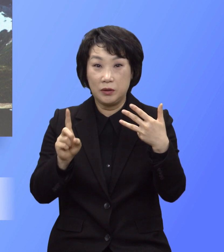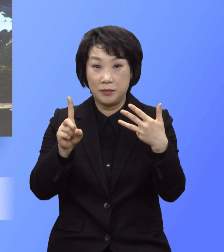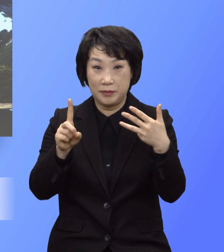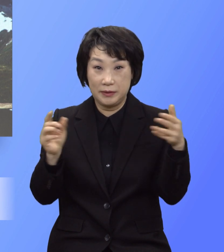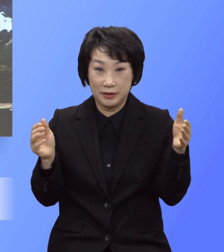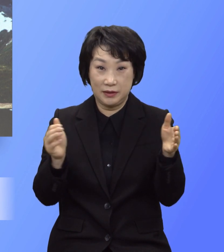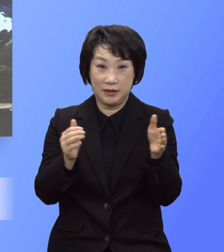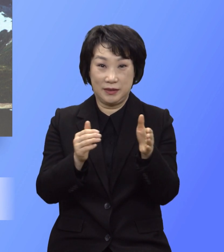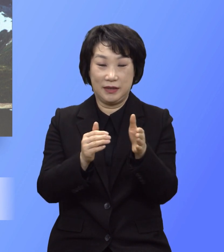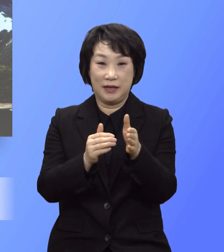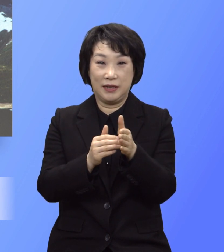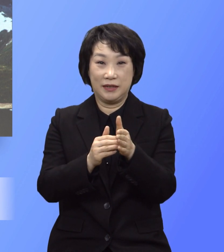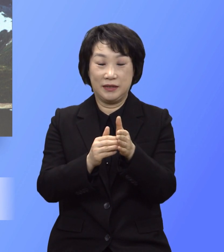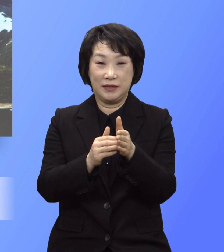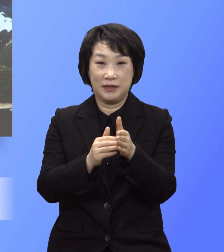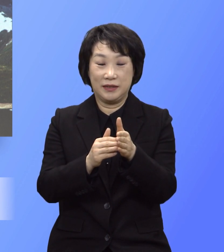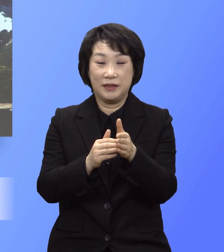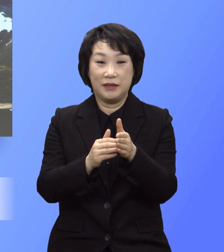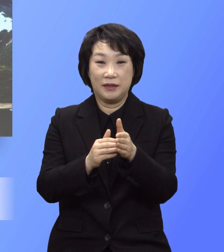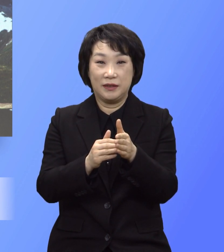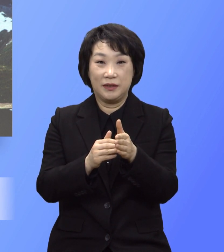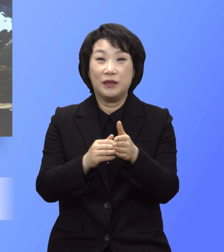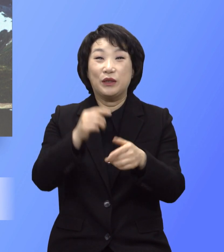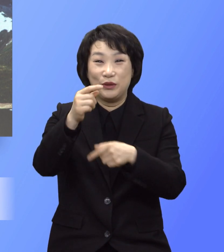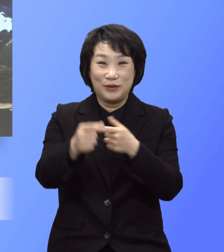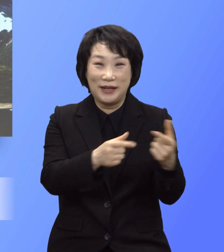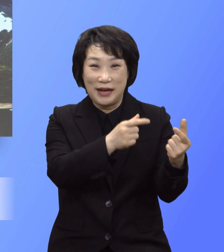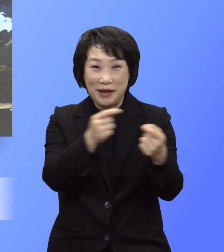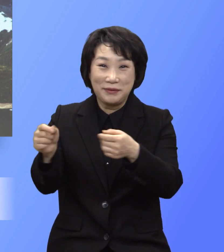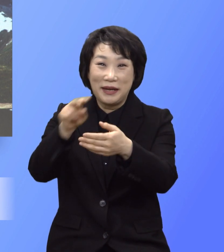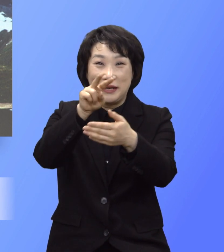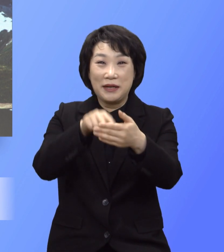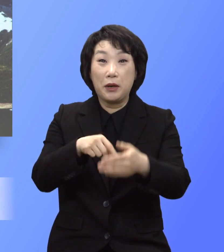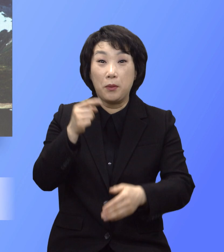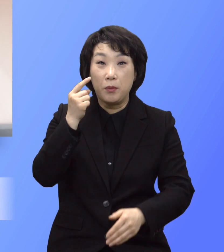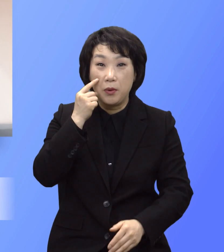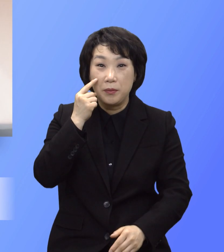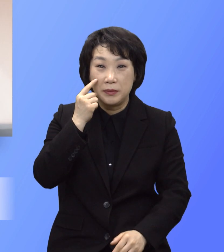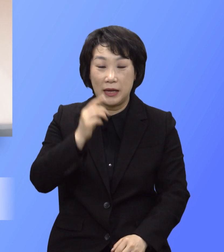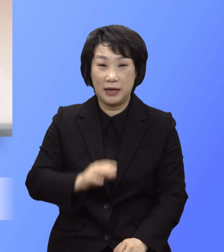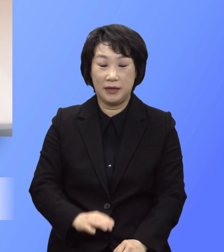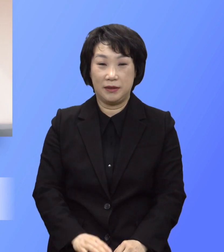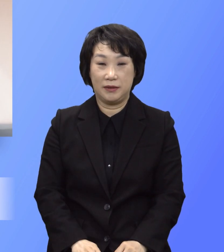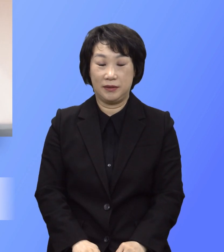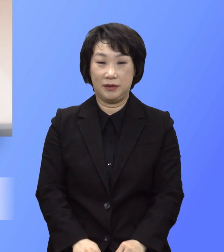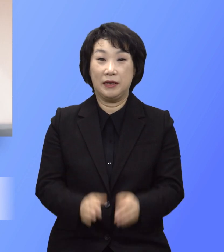16절에서 21절까지를 다 같이 합독합니다.